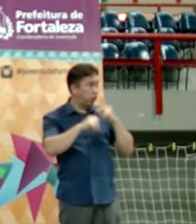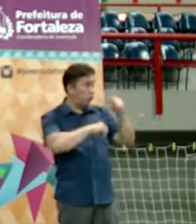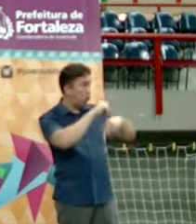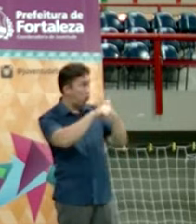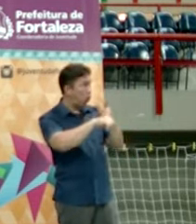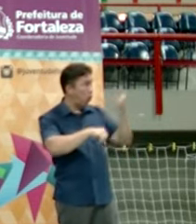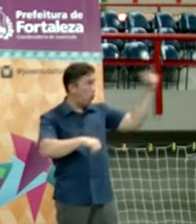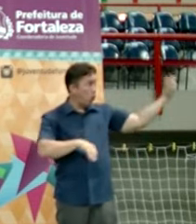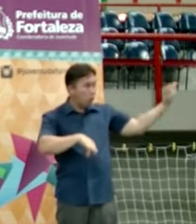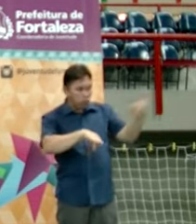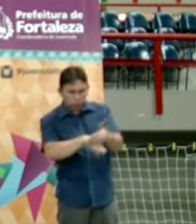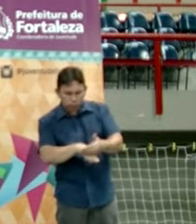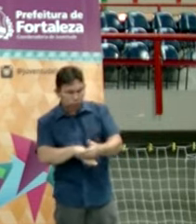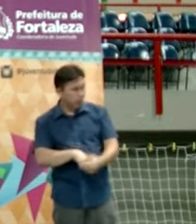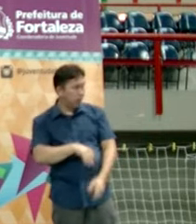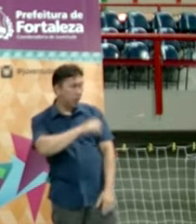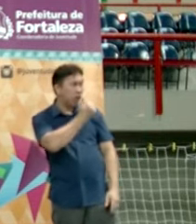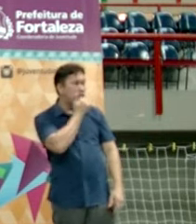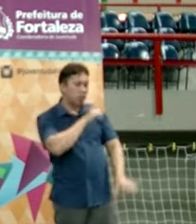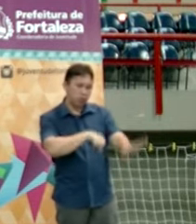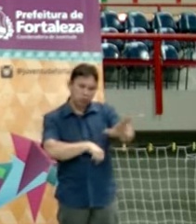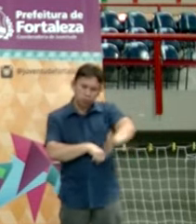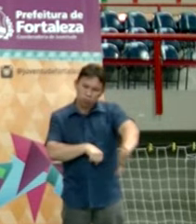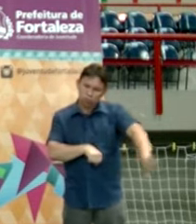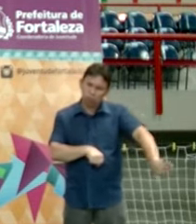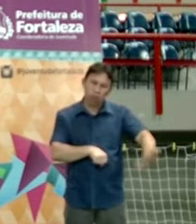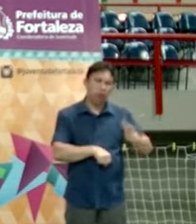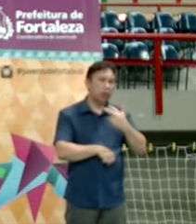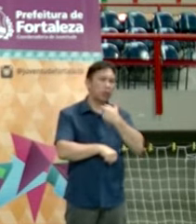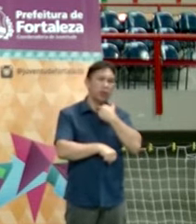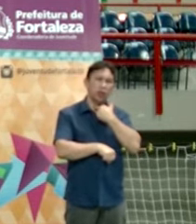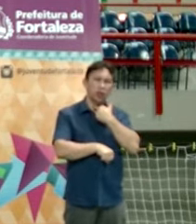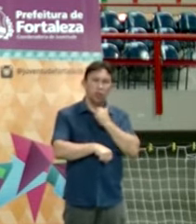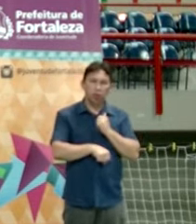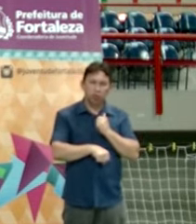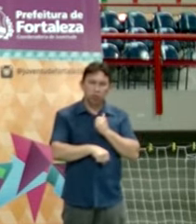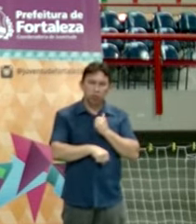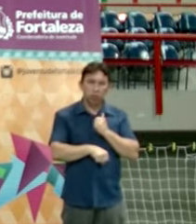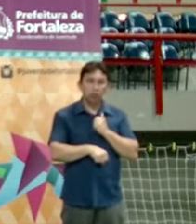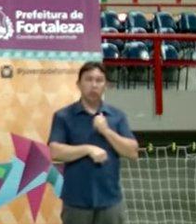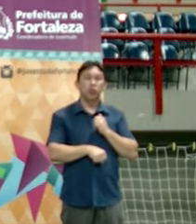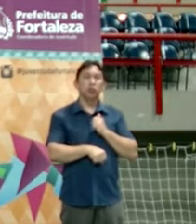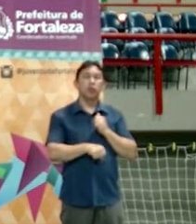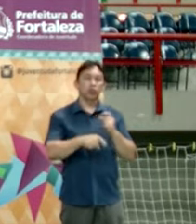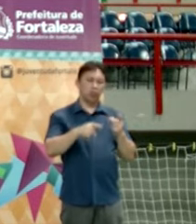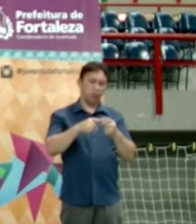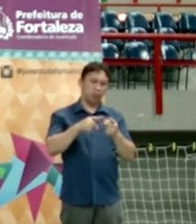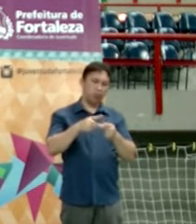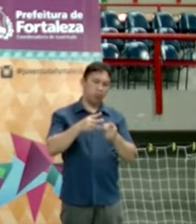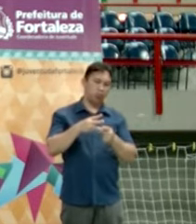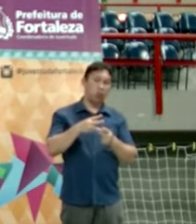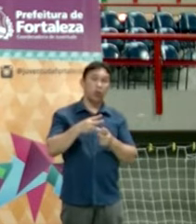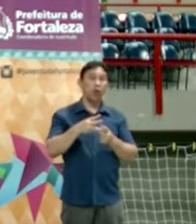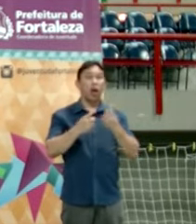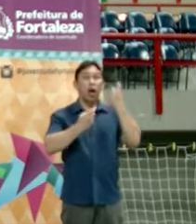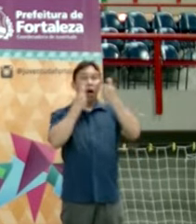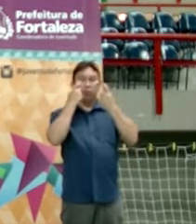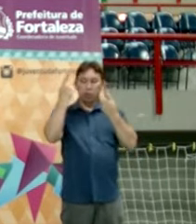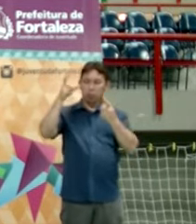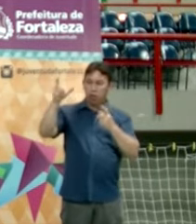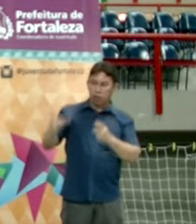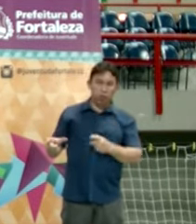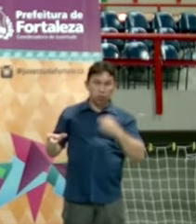estrangeiro, a cidadania não lhe era determinada, não lhe era atribuída. Ora, então qual era a preocupação dos